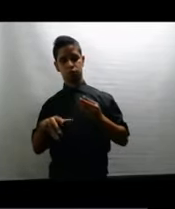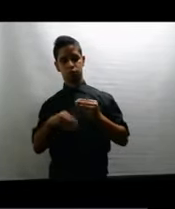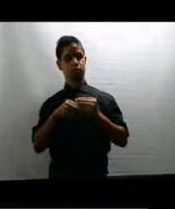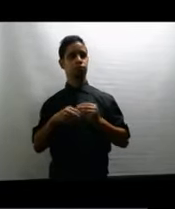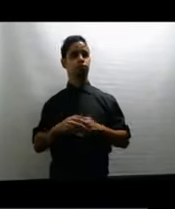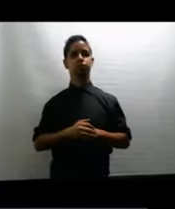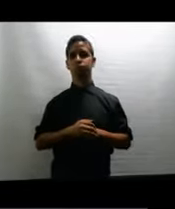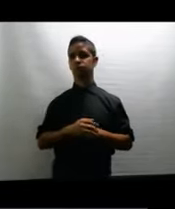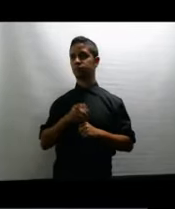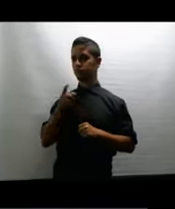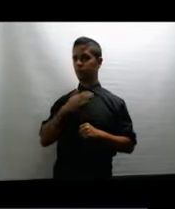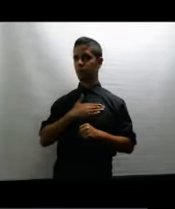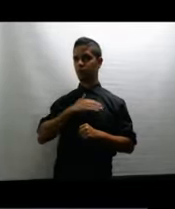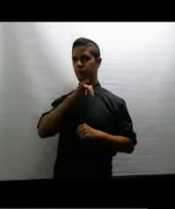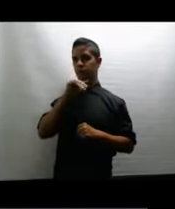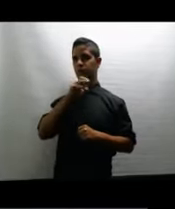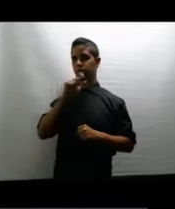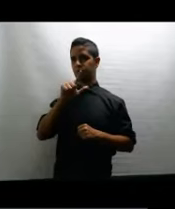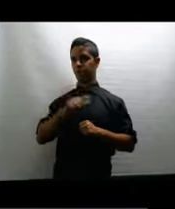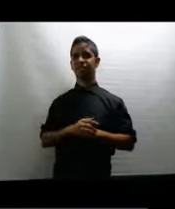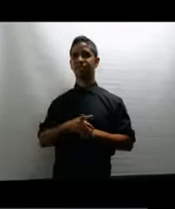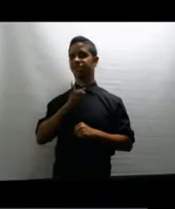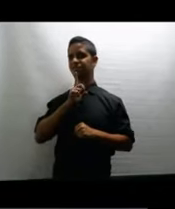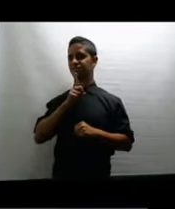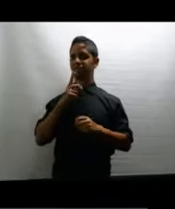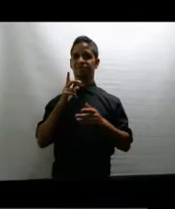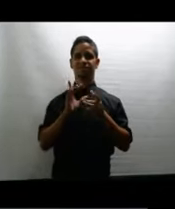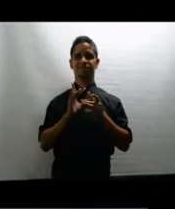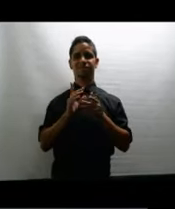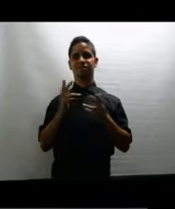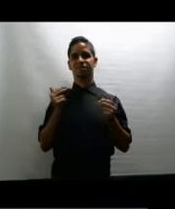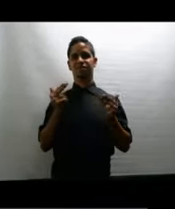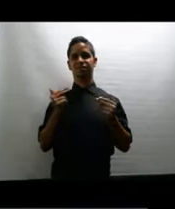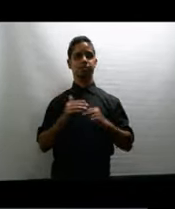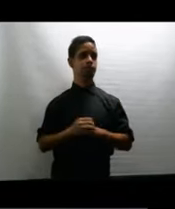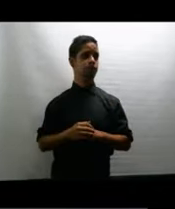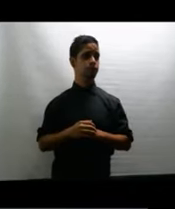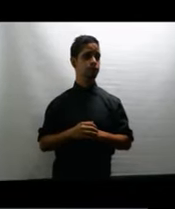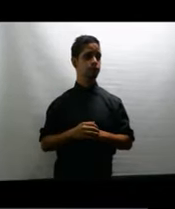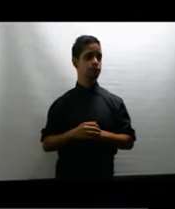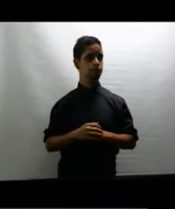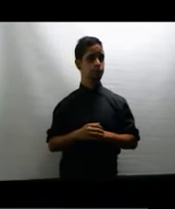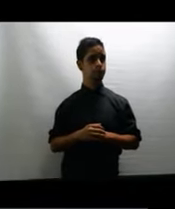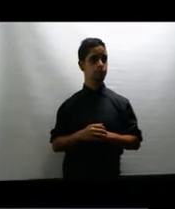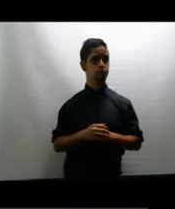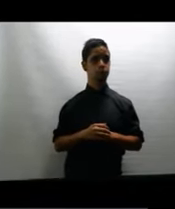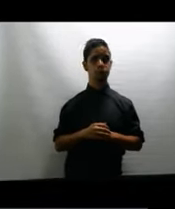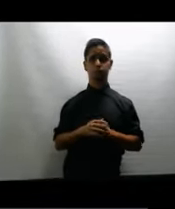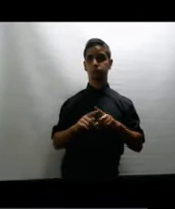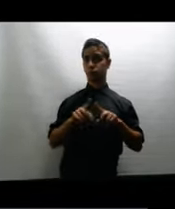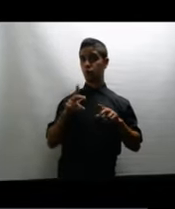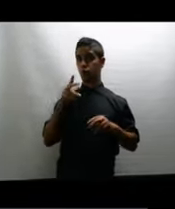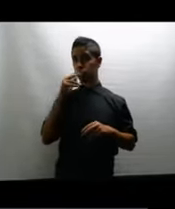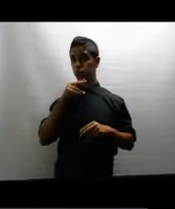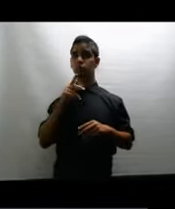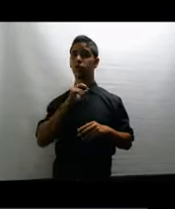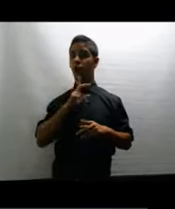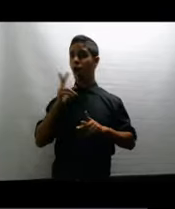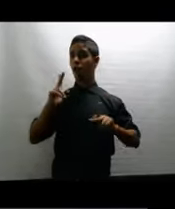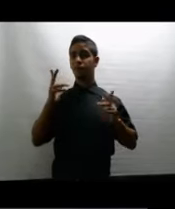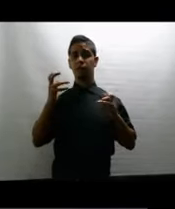hay otros. Y tú eres mi Yomel. Eso es así. Y lo lindo de que la gente que quiera ir, ¿verdad? Que nos